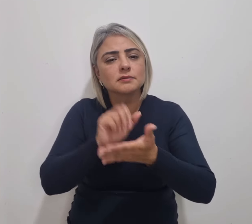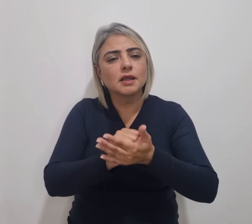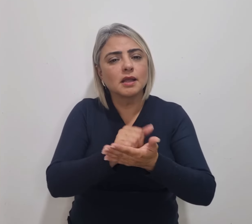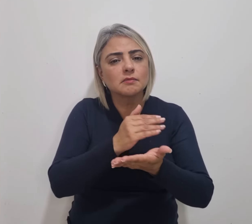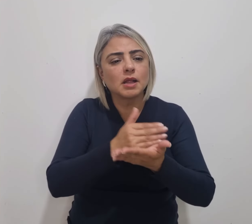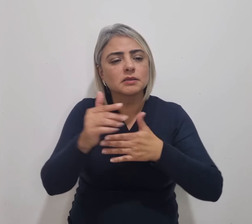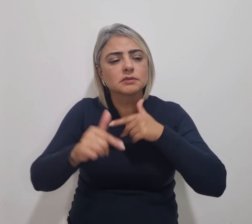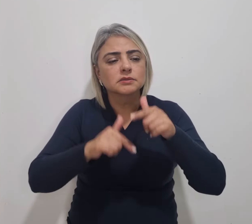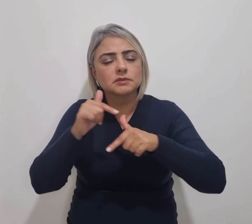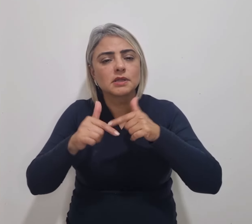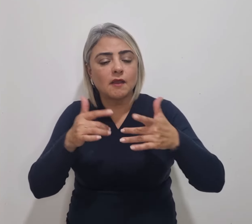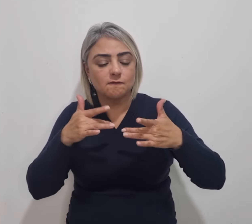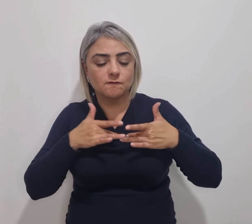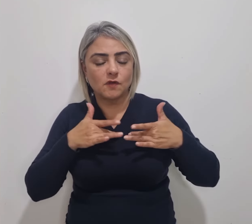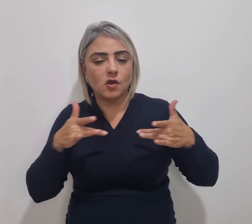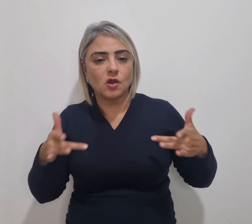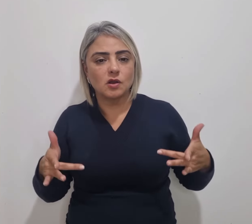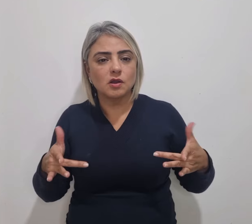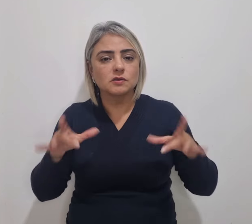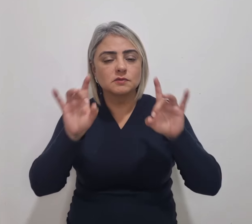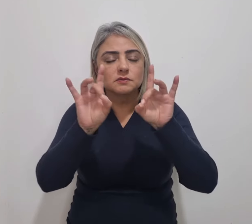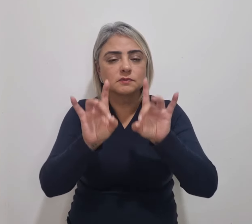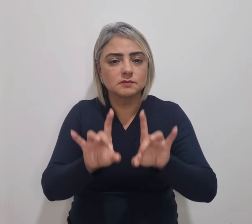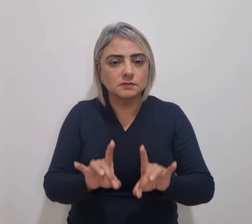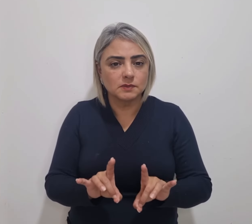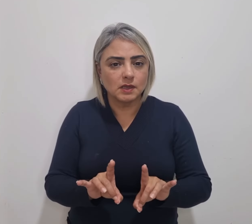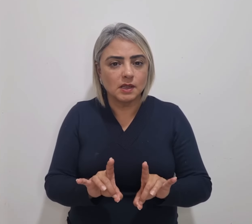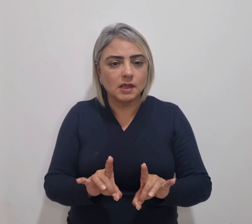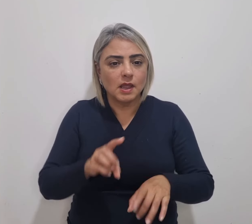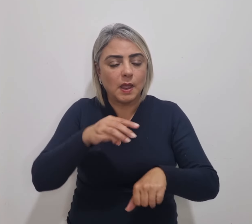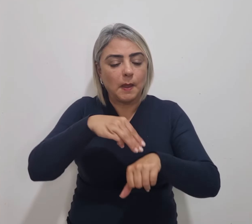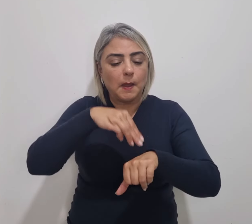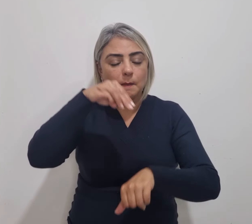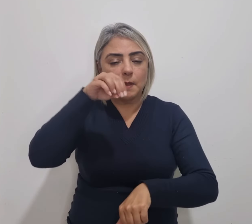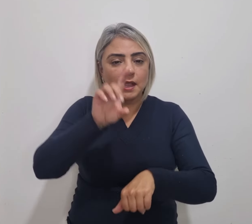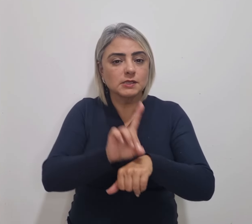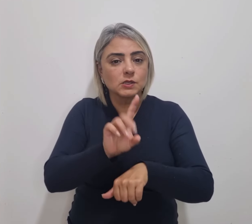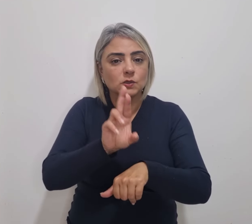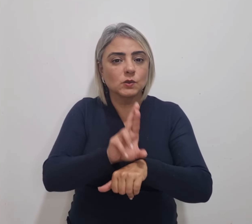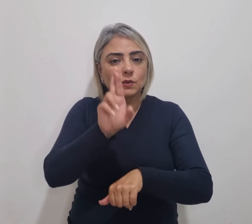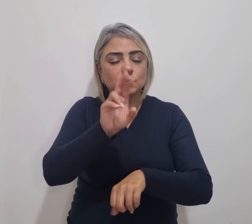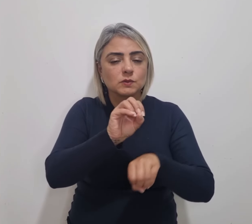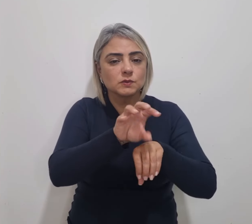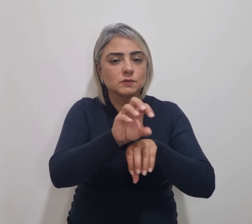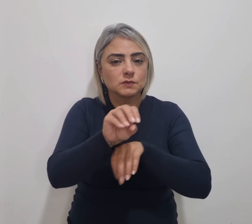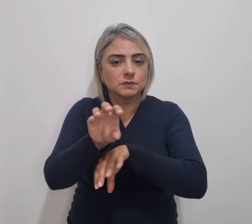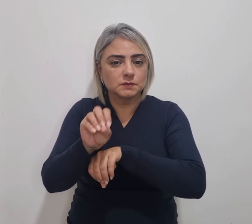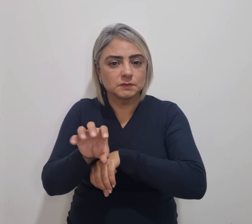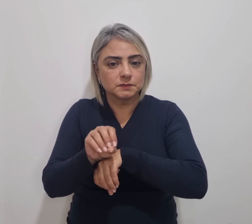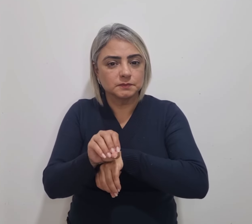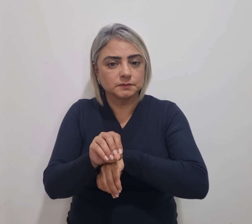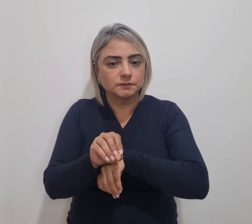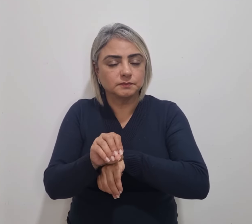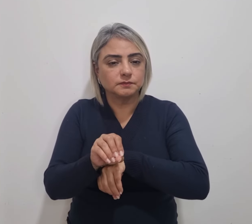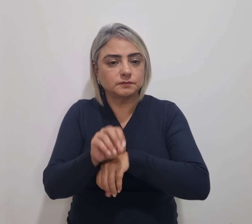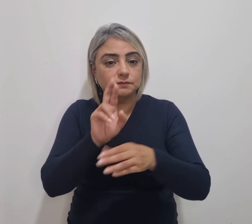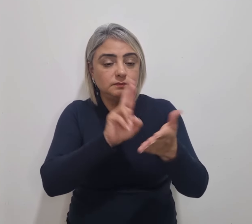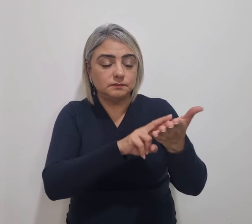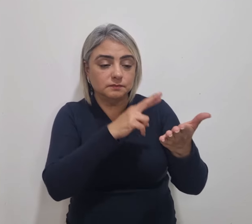trabalho voluntário de especialistas, mestres e doutores em educação. A revista tem dado